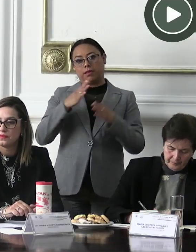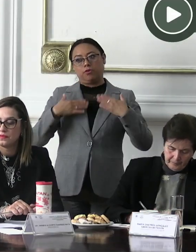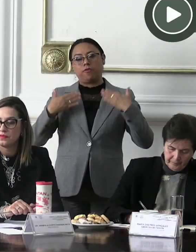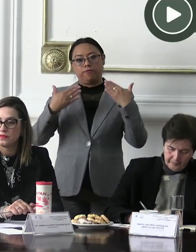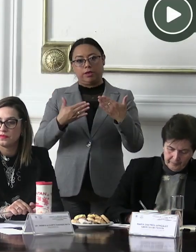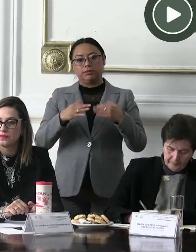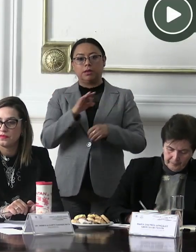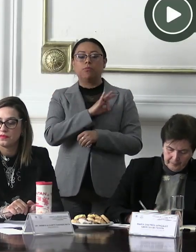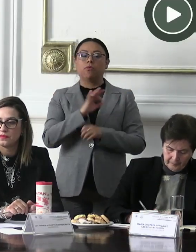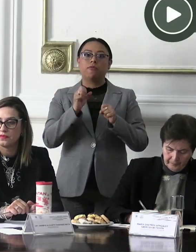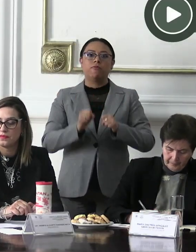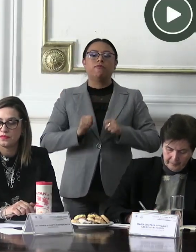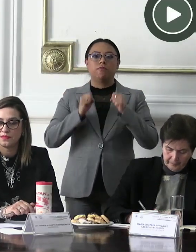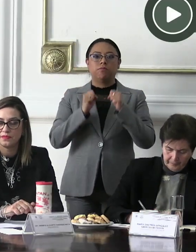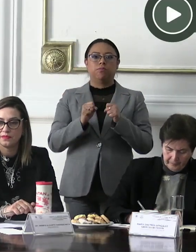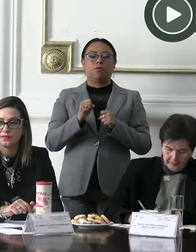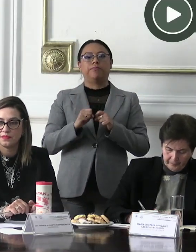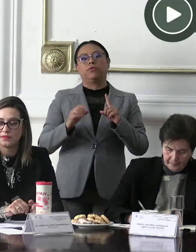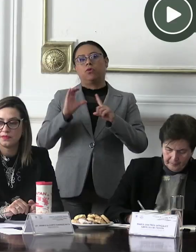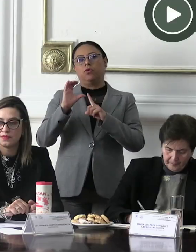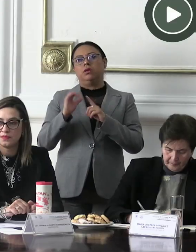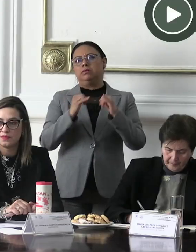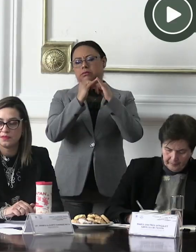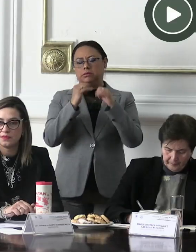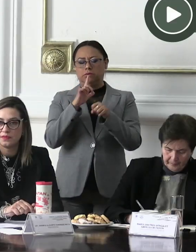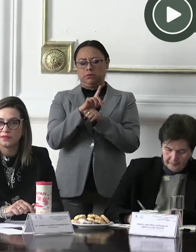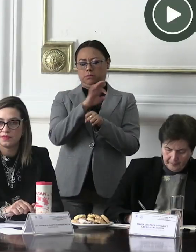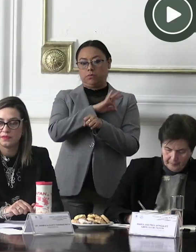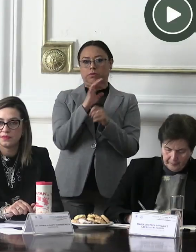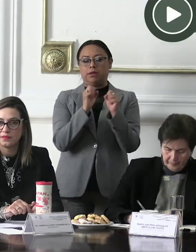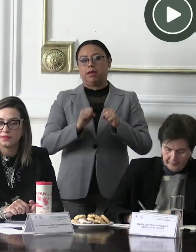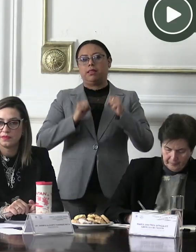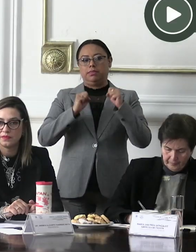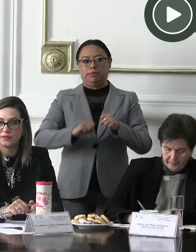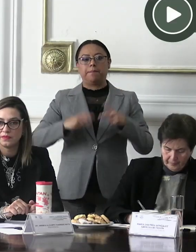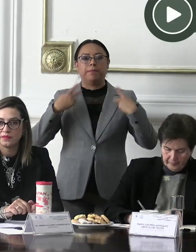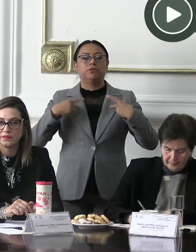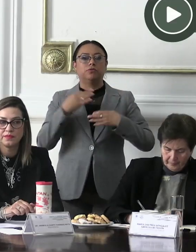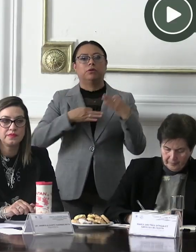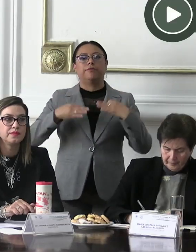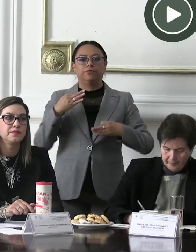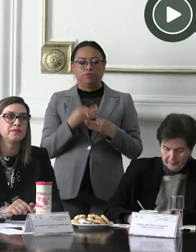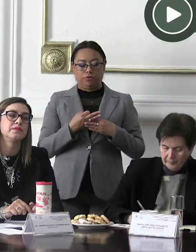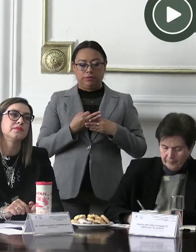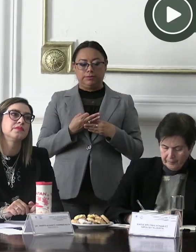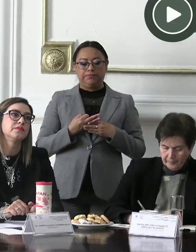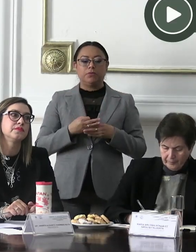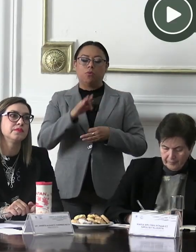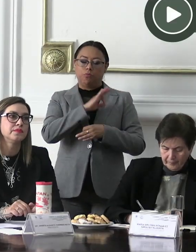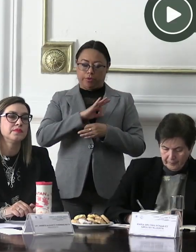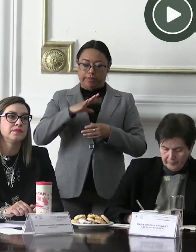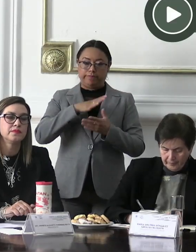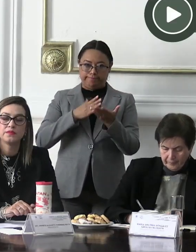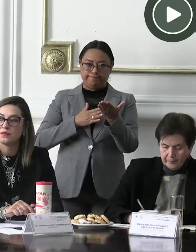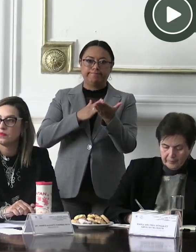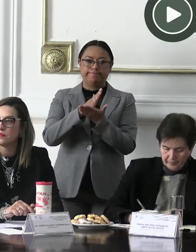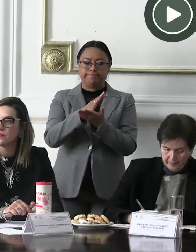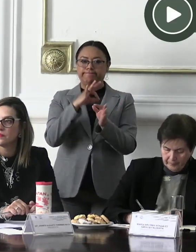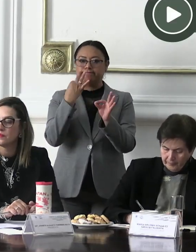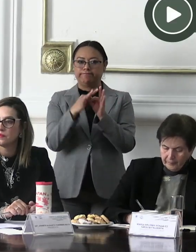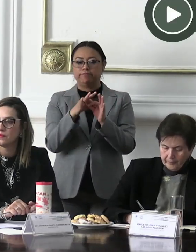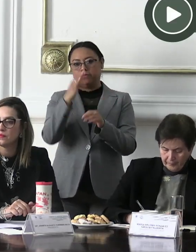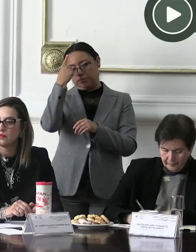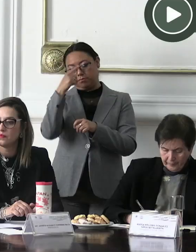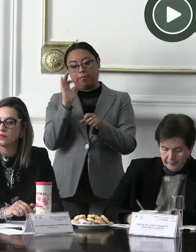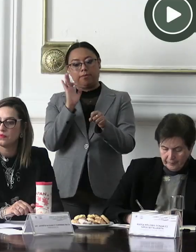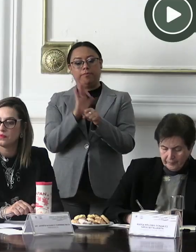las capacidades institucionales y garantizar que cada persona, sin distinción alguna, tenga acceso efectivo a la defensa y protección